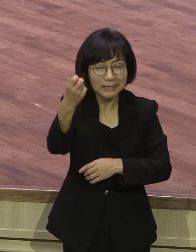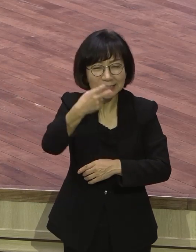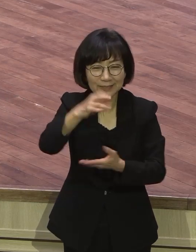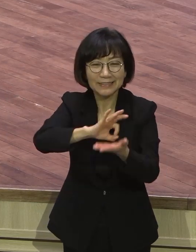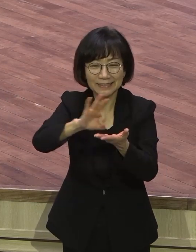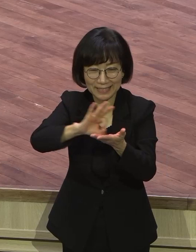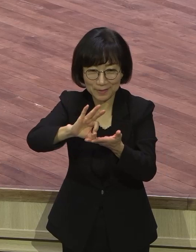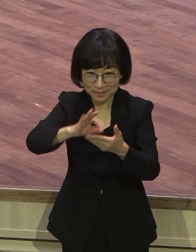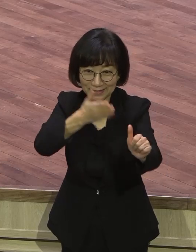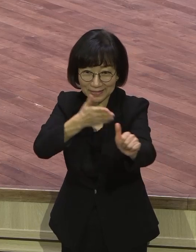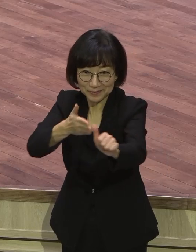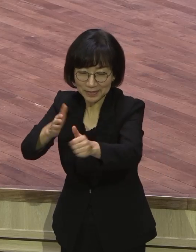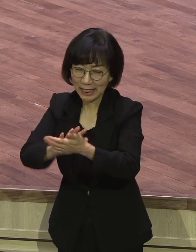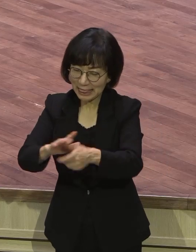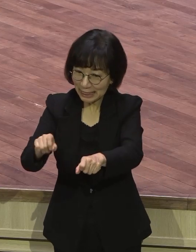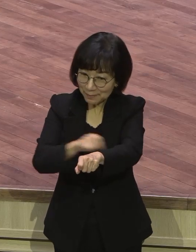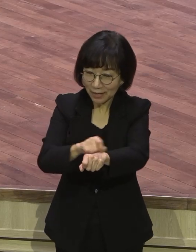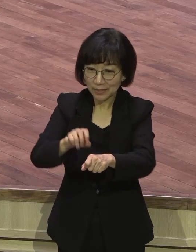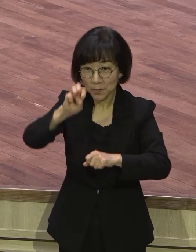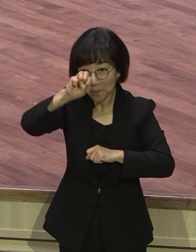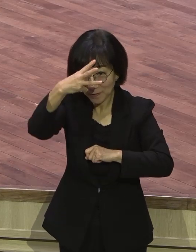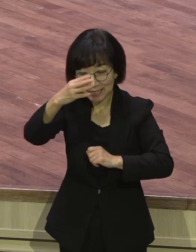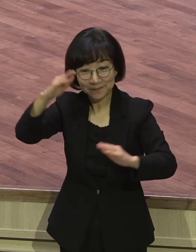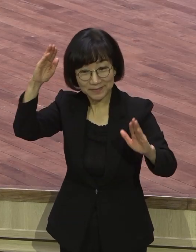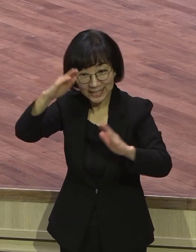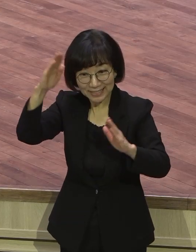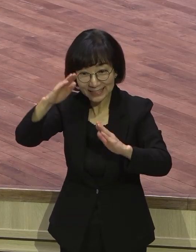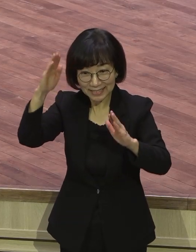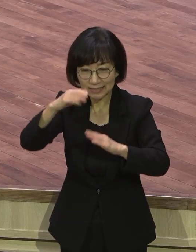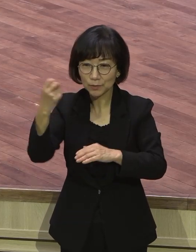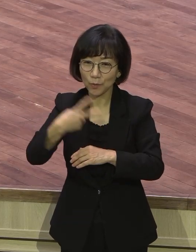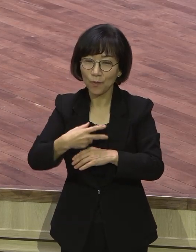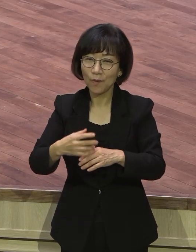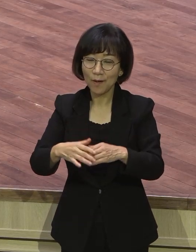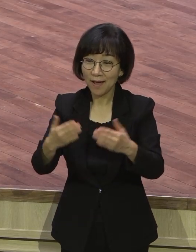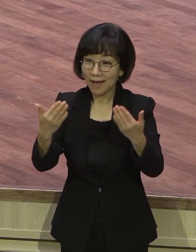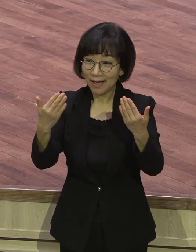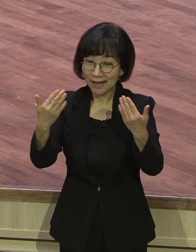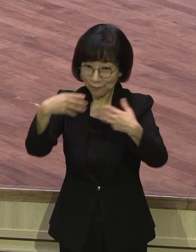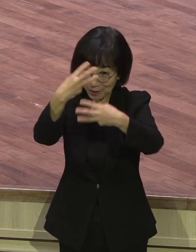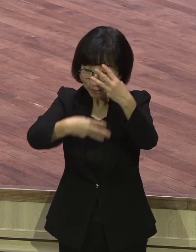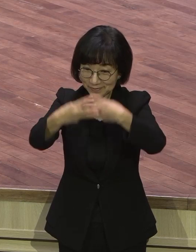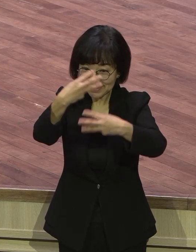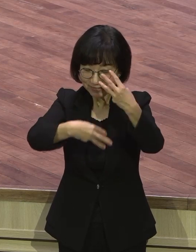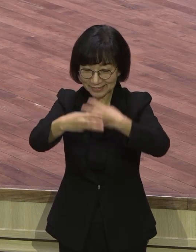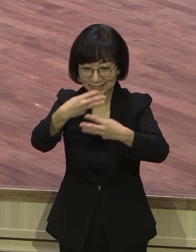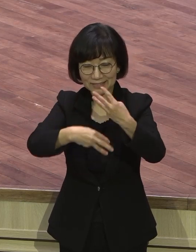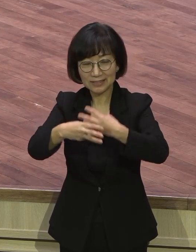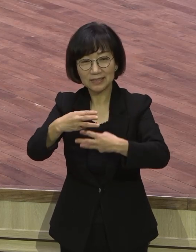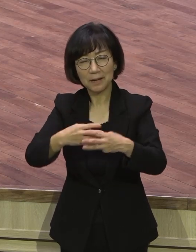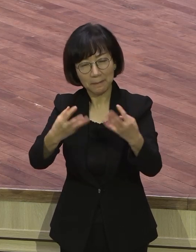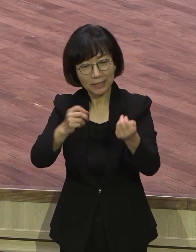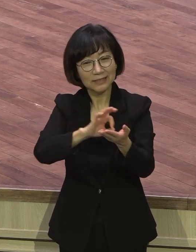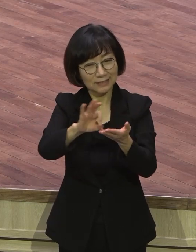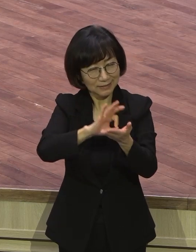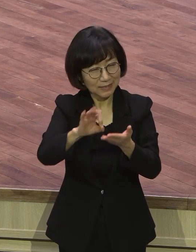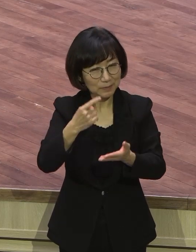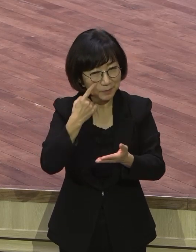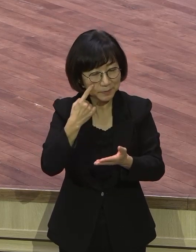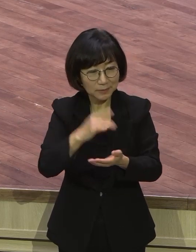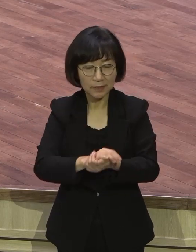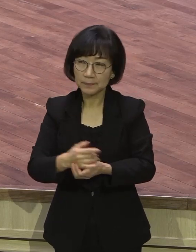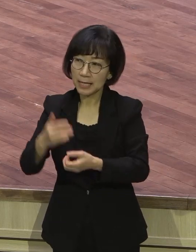우리 특별히 우리 수험생들 우리 학생들 우리 랩루터들 하나님이